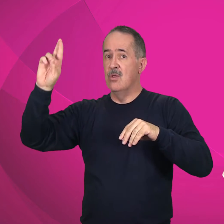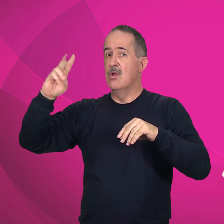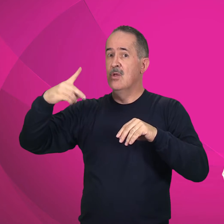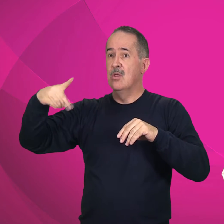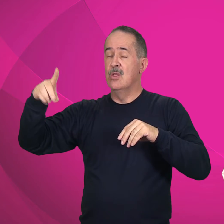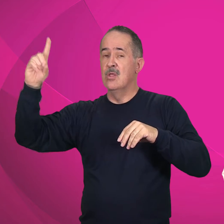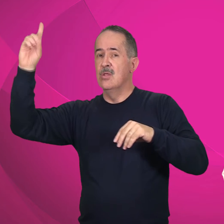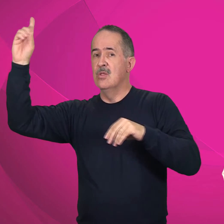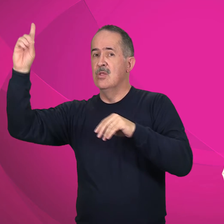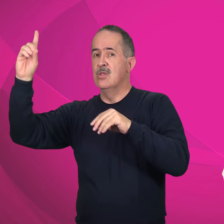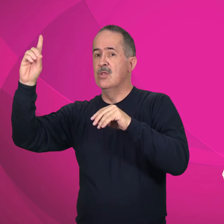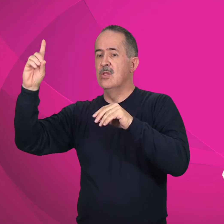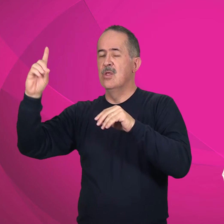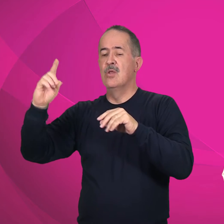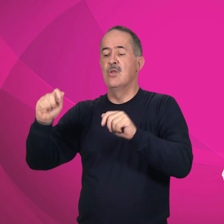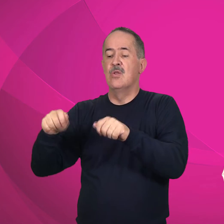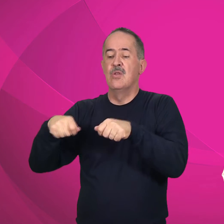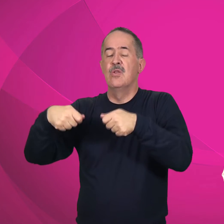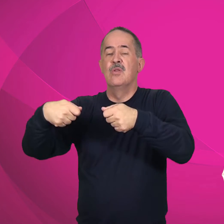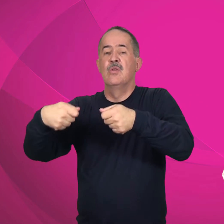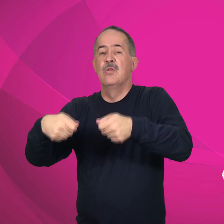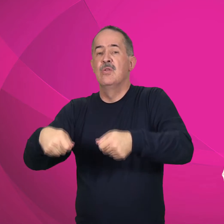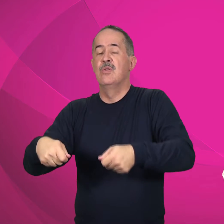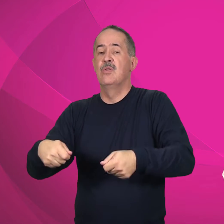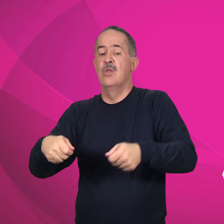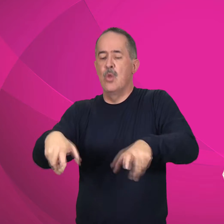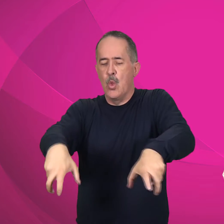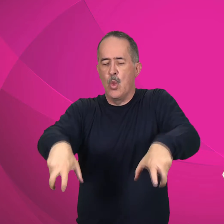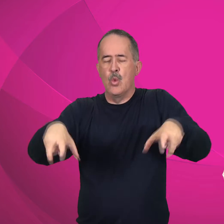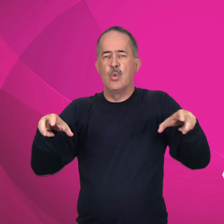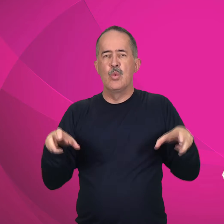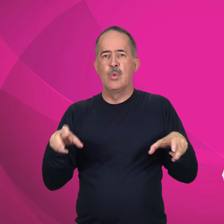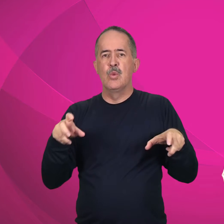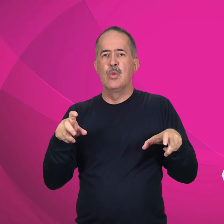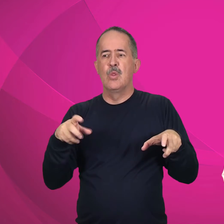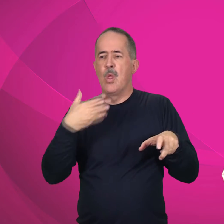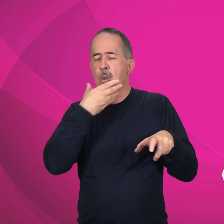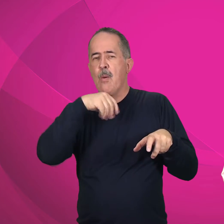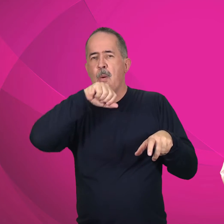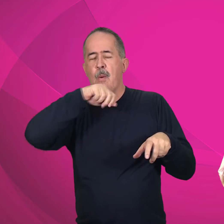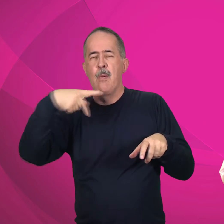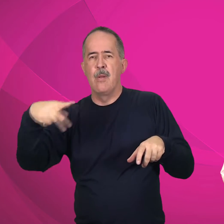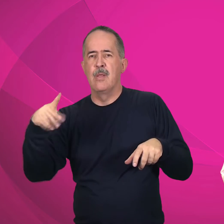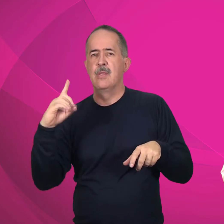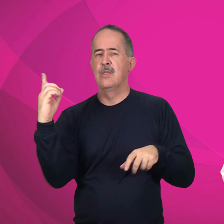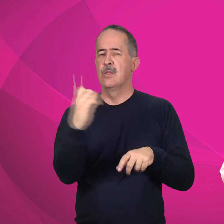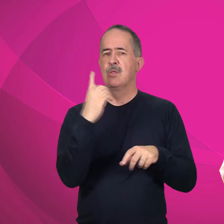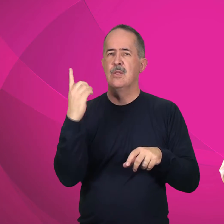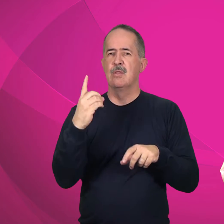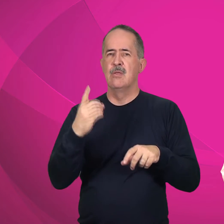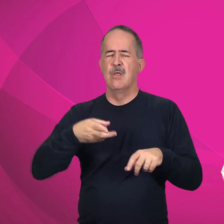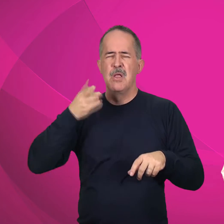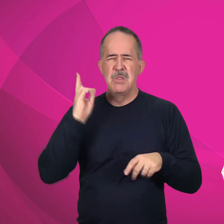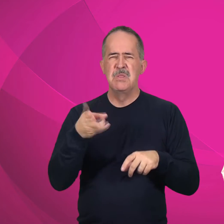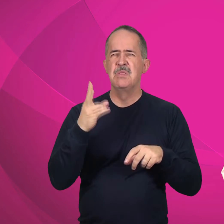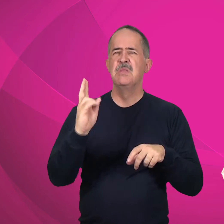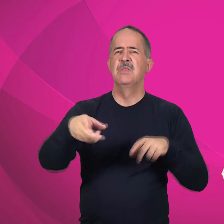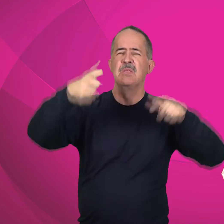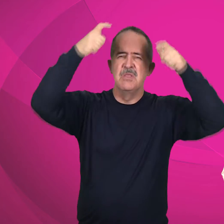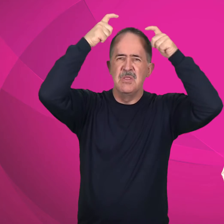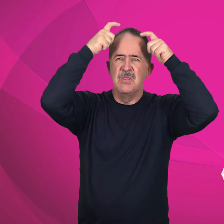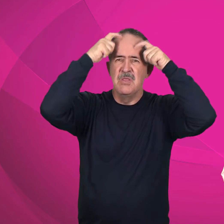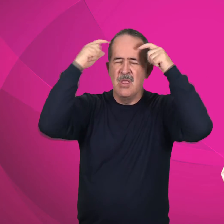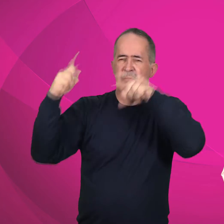senhor seu deus lhe dará o trono de seu pai davi ele reinará para sempre sobre